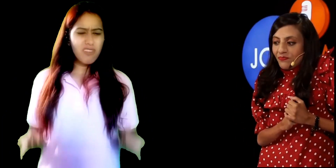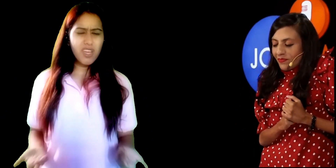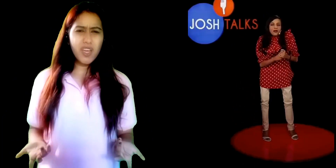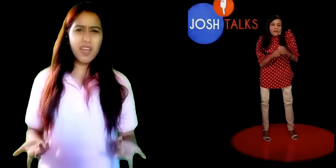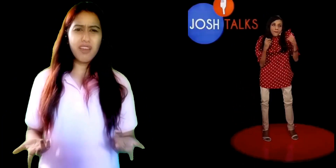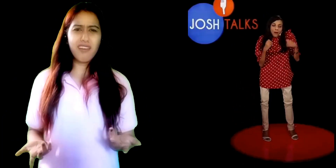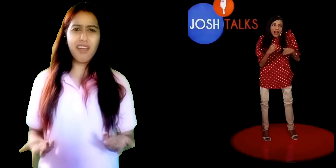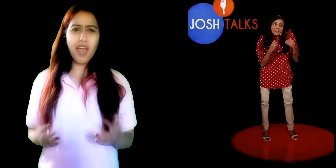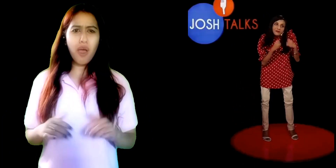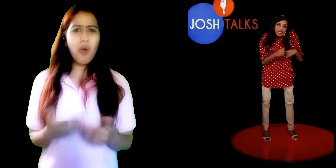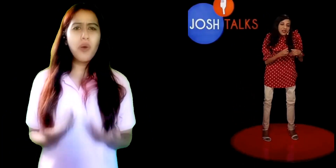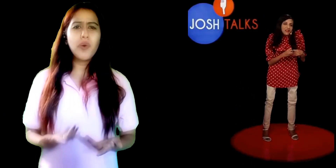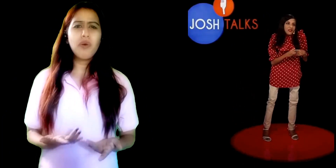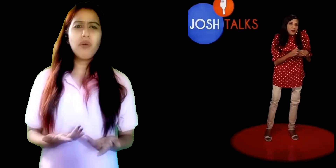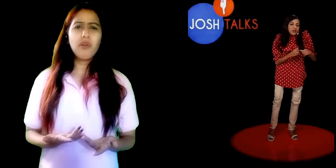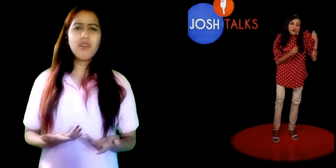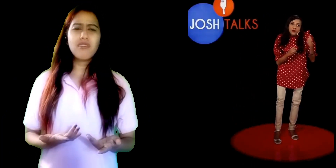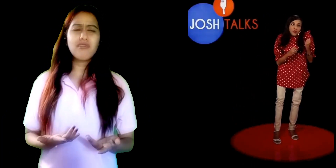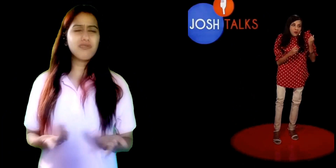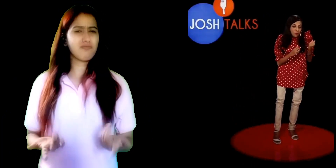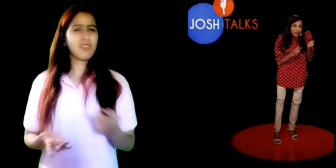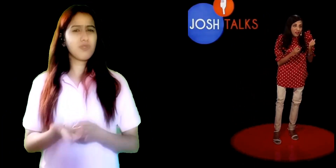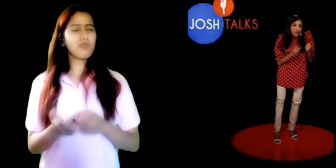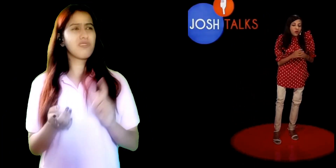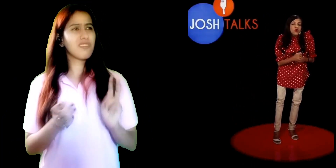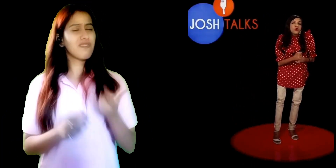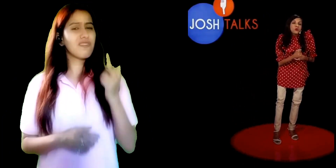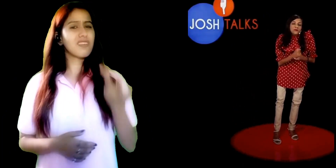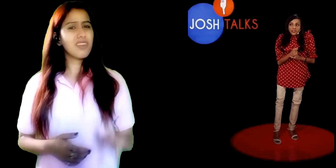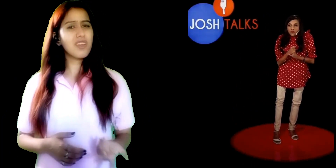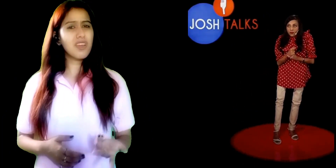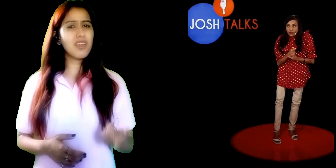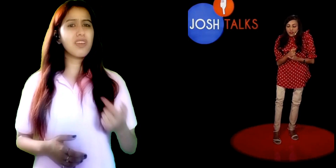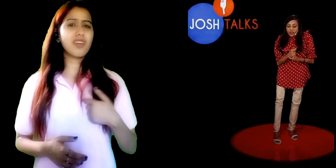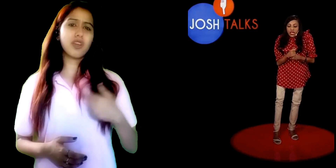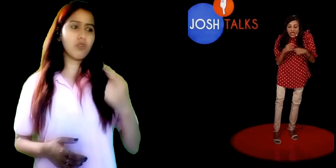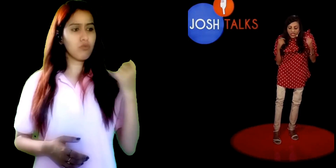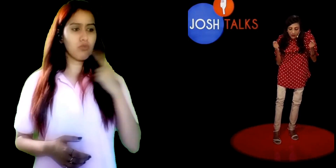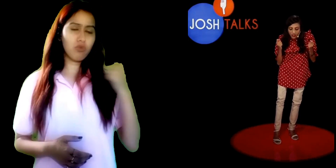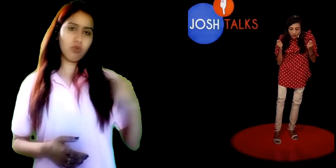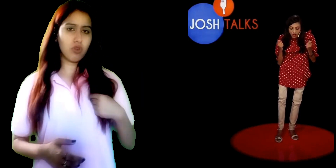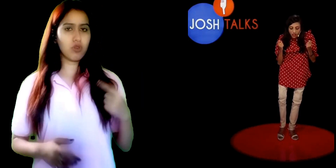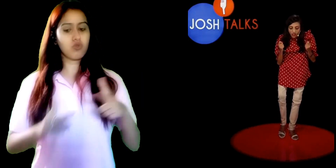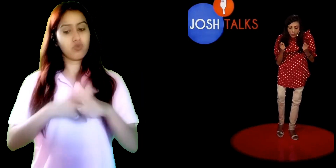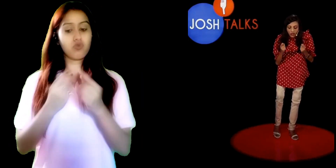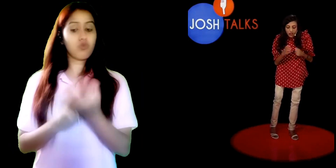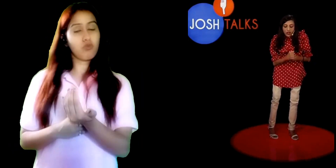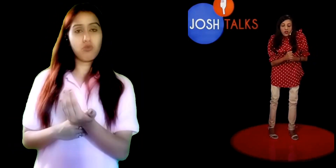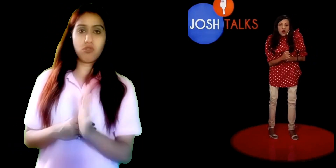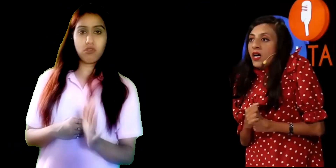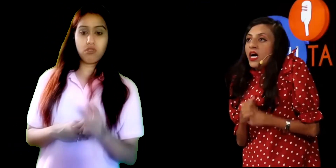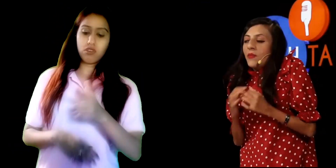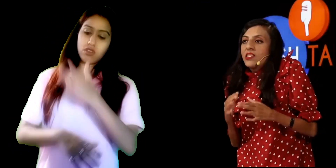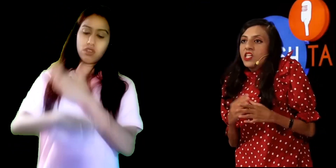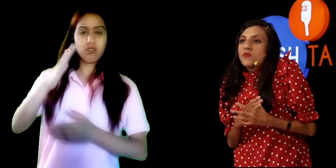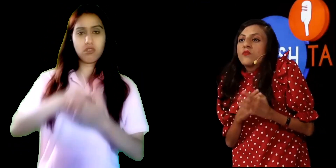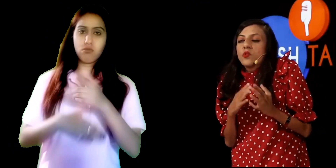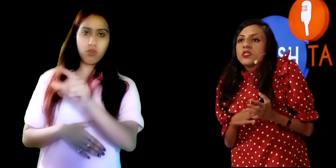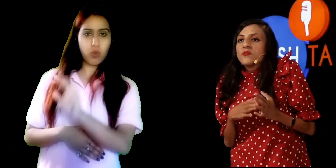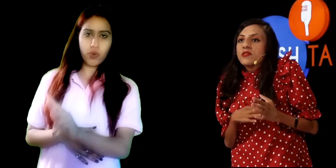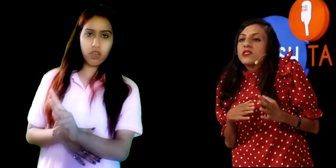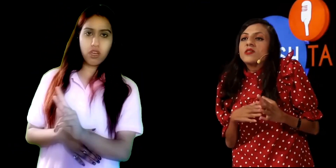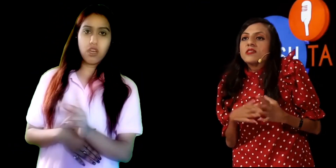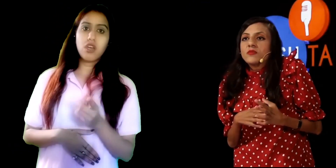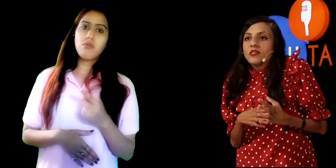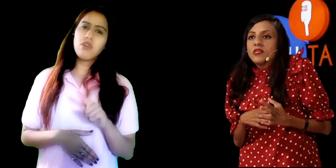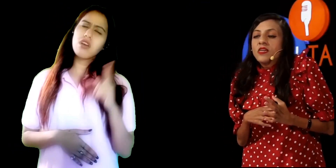देंगे। एंड ये मेरे साथ ही नहीं हो रहा था, वो जो मेरे को फ़ोन कर रहे थे लोग, उन सब के साथ भी हो रहा था। एंड एक बात सोचने की ये होती है, हमारे देश में